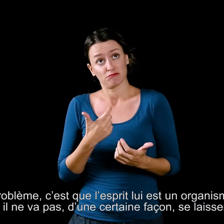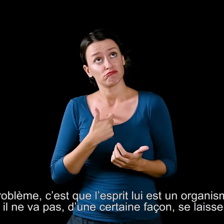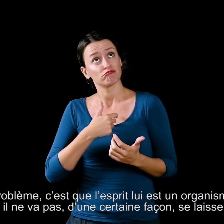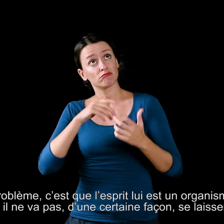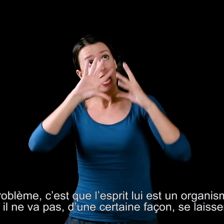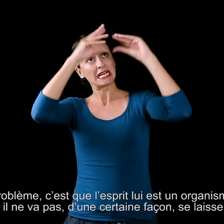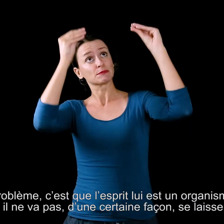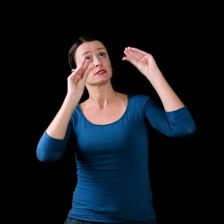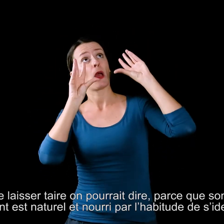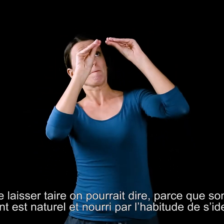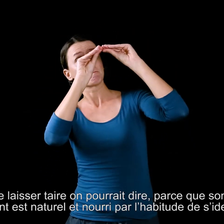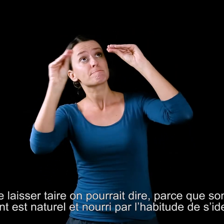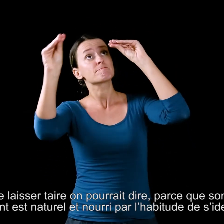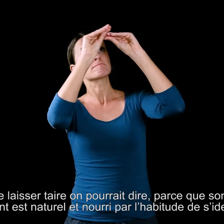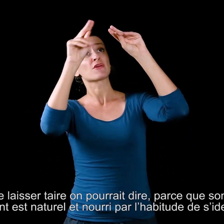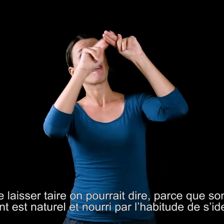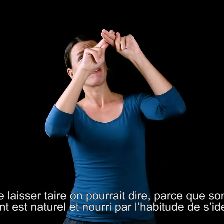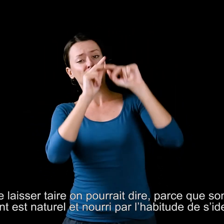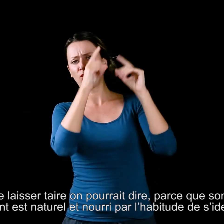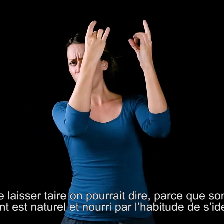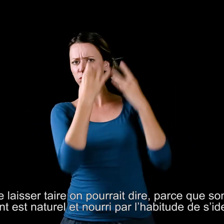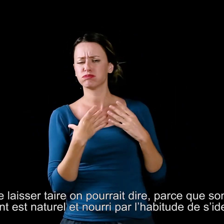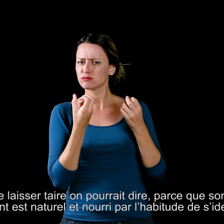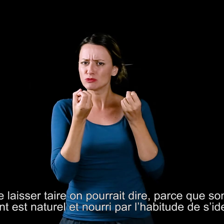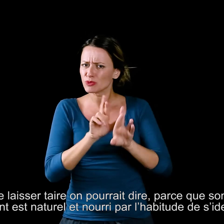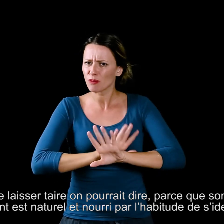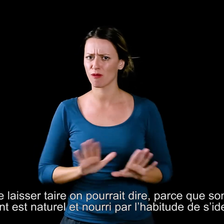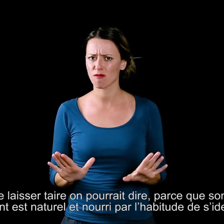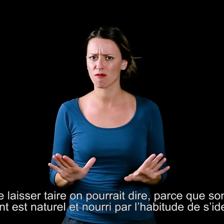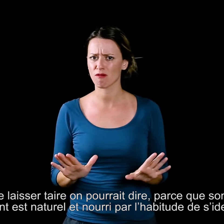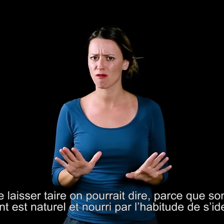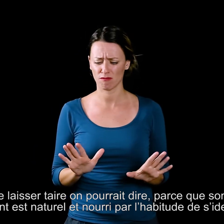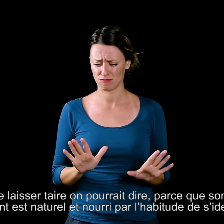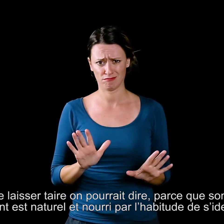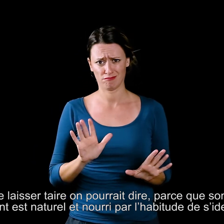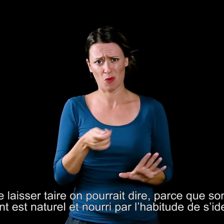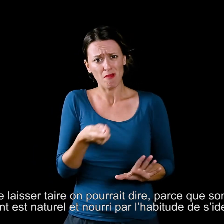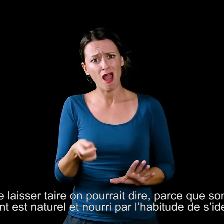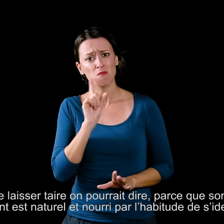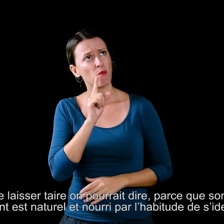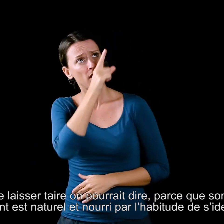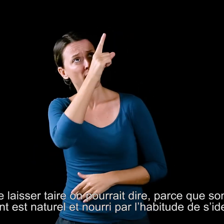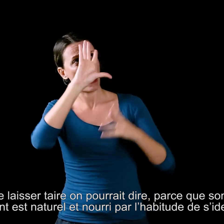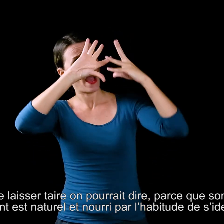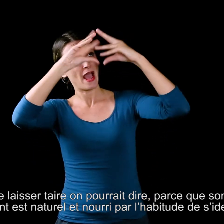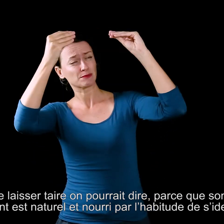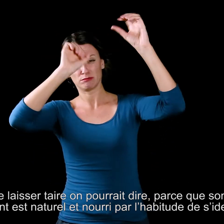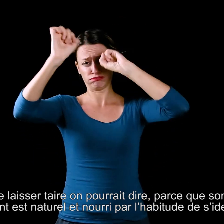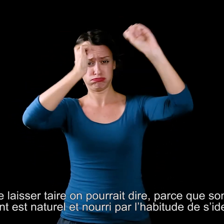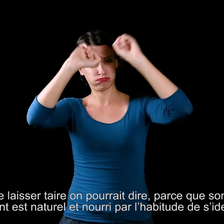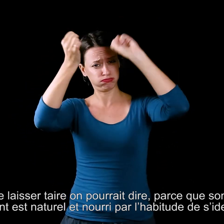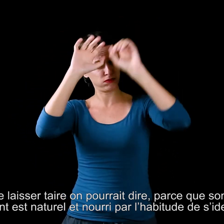façon, se laisser faire se laisser taire, on pourrait dire, parce que son mouvement est